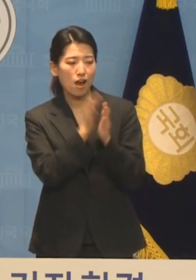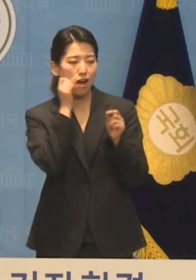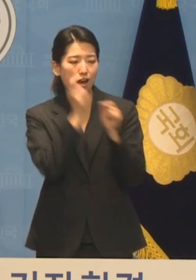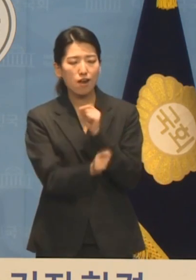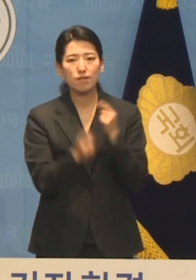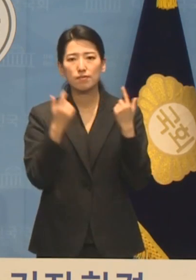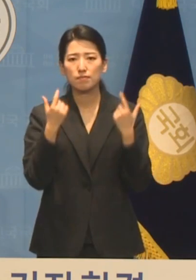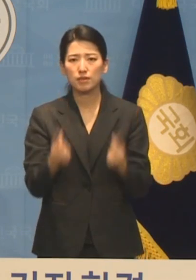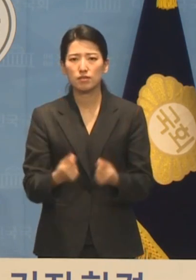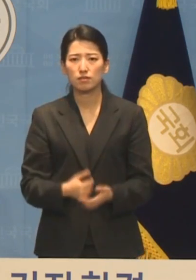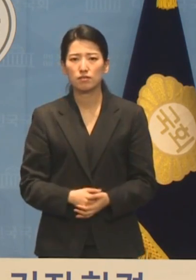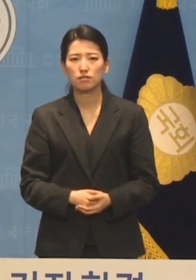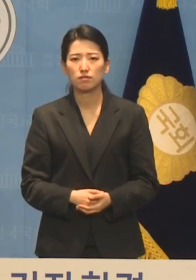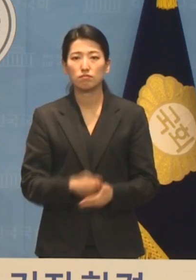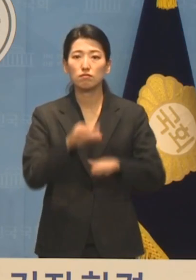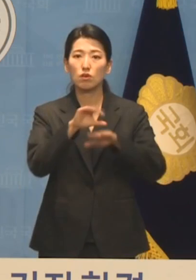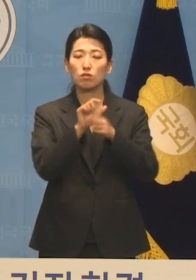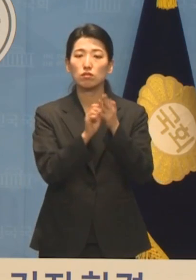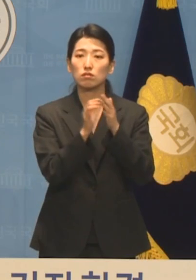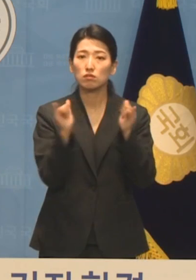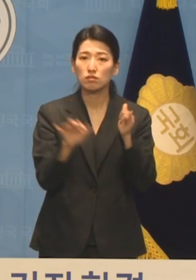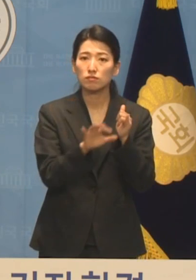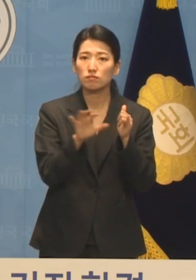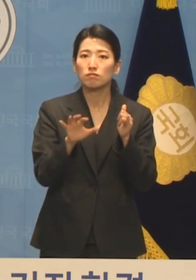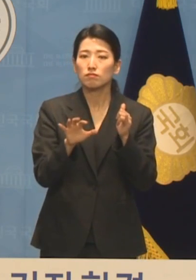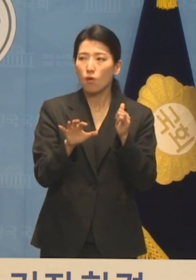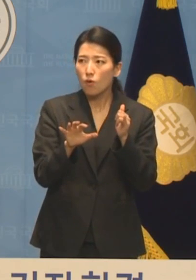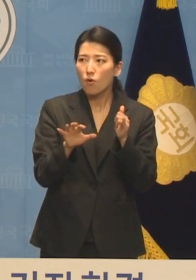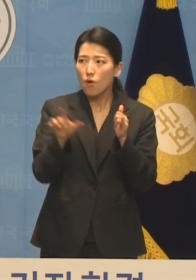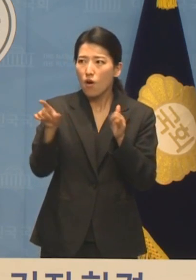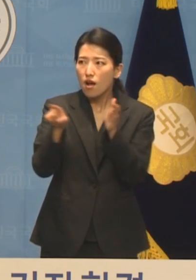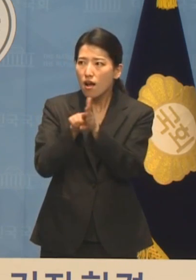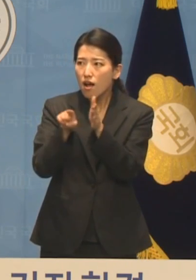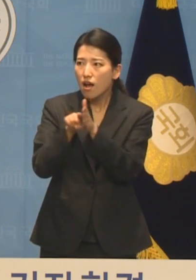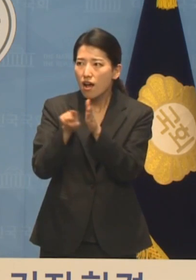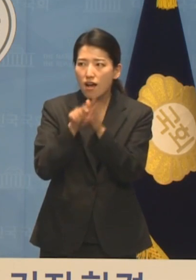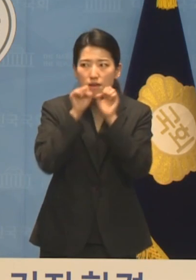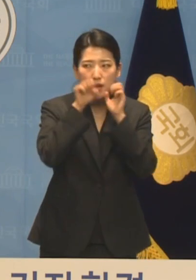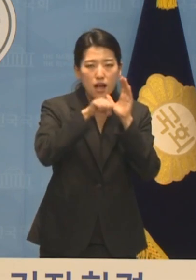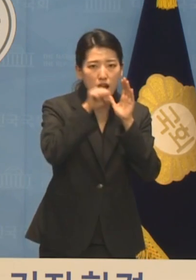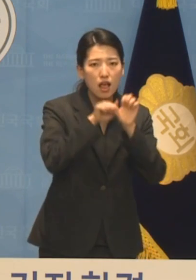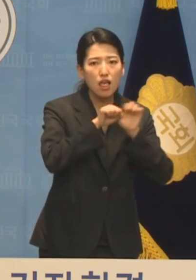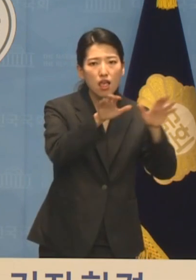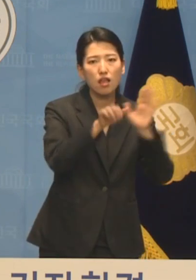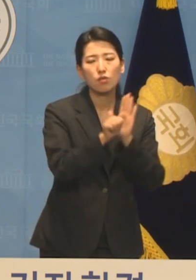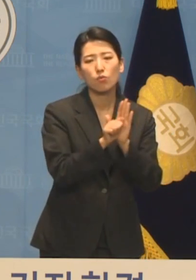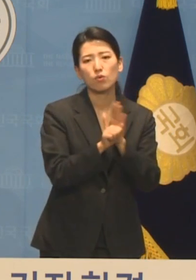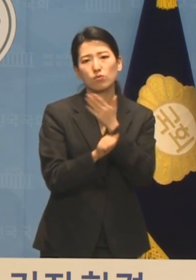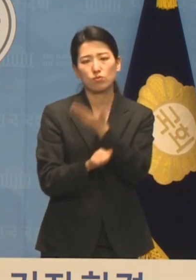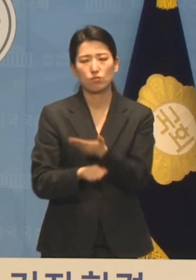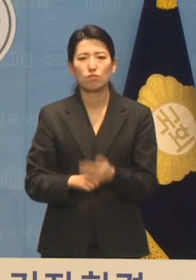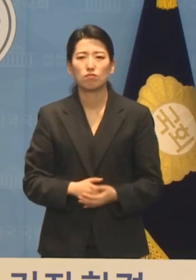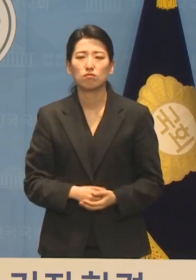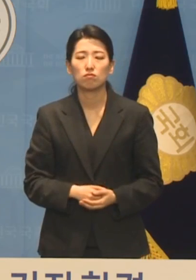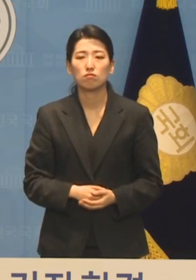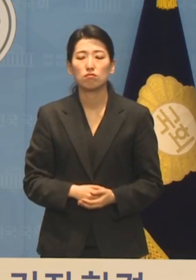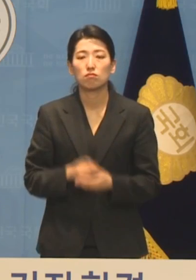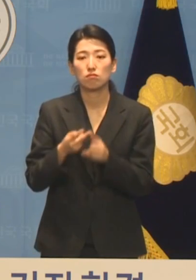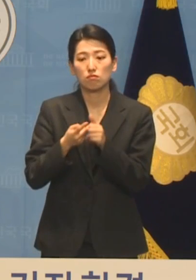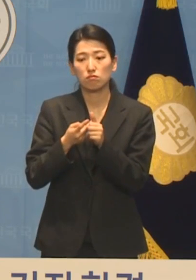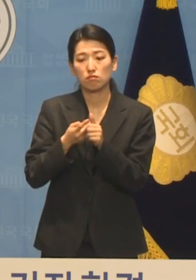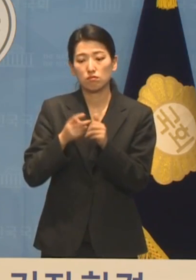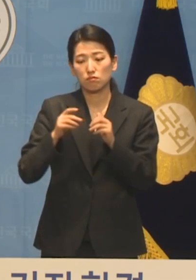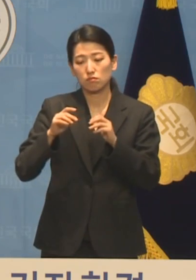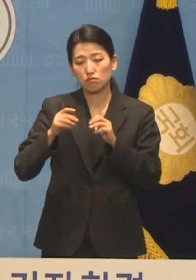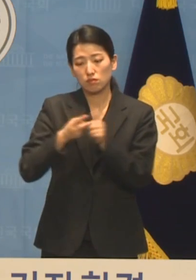언론은 안타깝게도 이들의 나팔수가 되었습니다. 헌법재판소는 이들이 만든 거짓 선동을